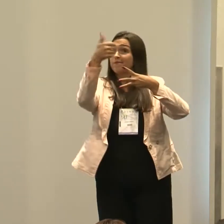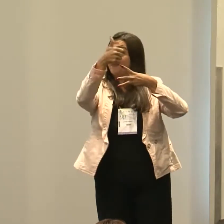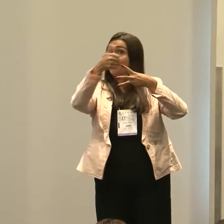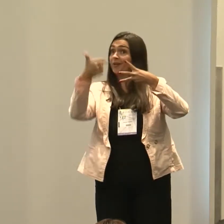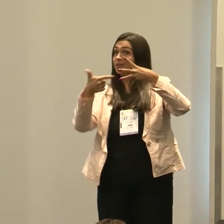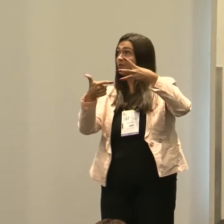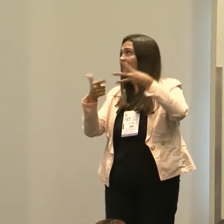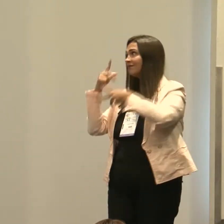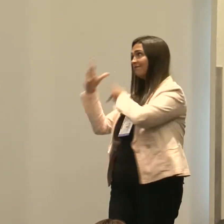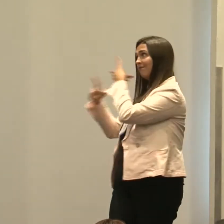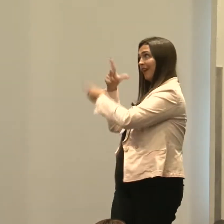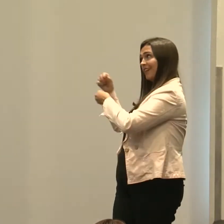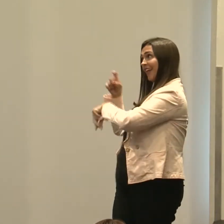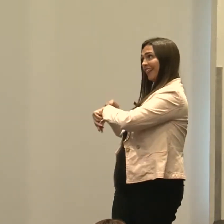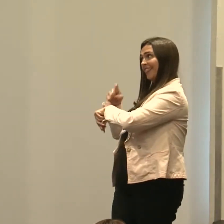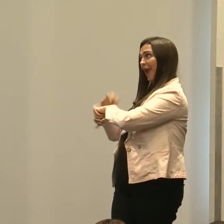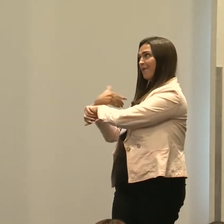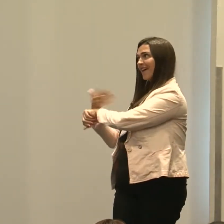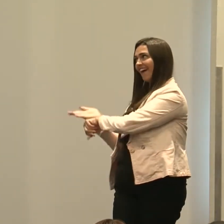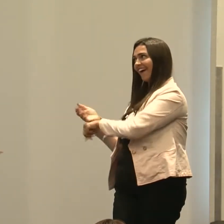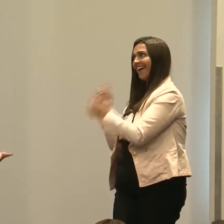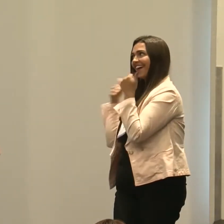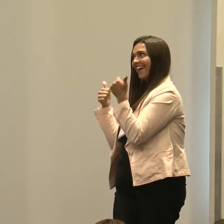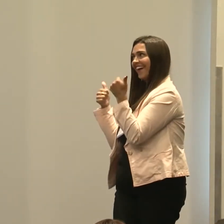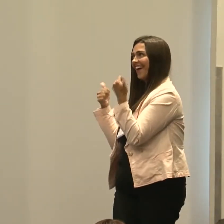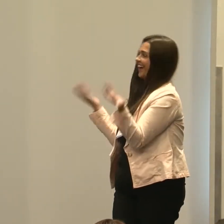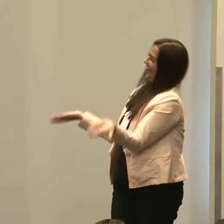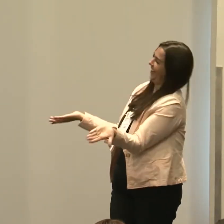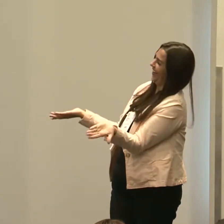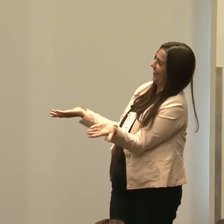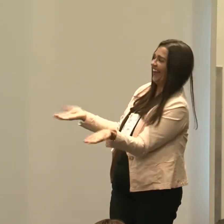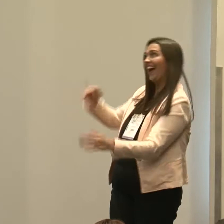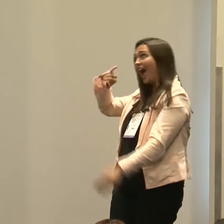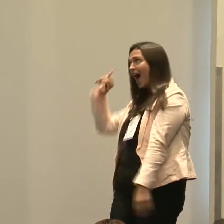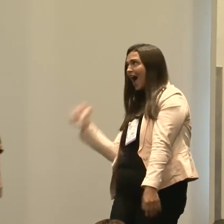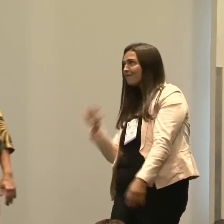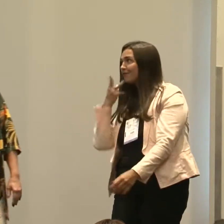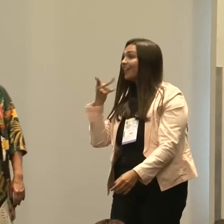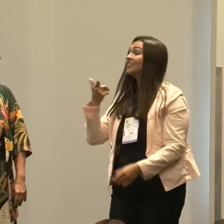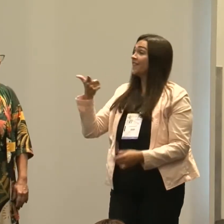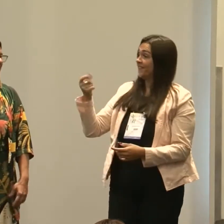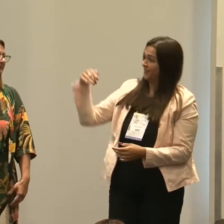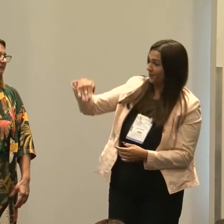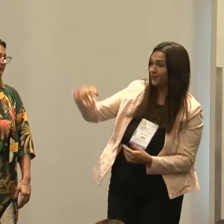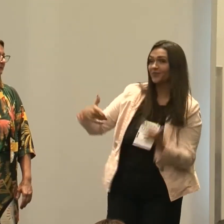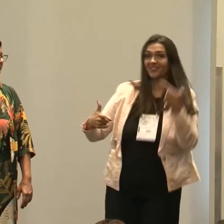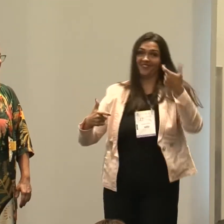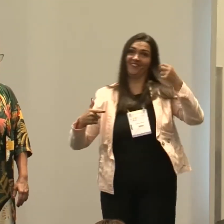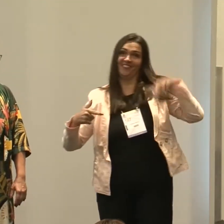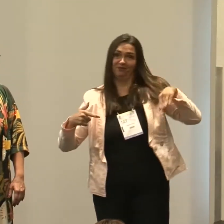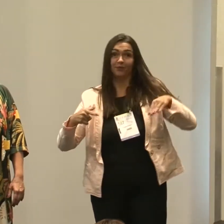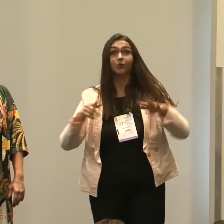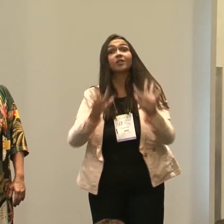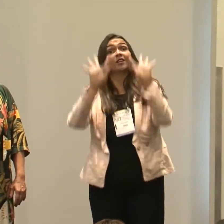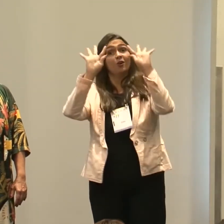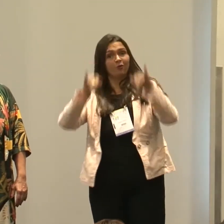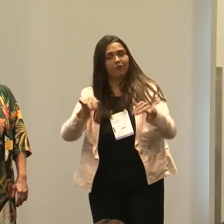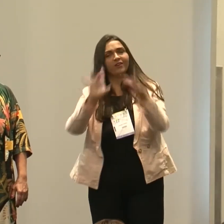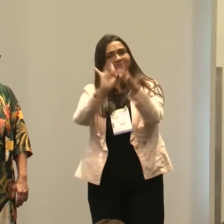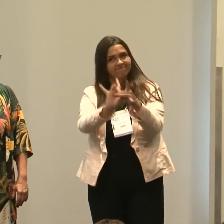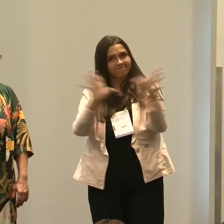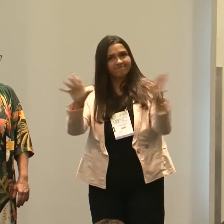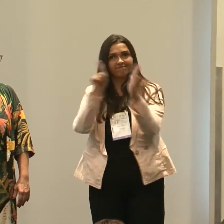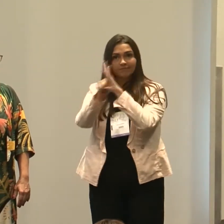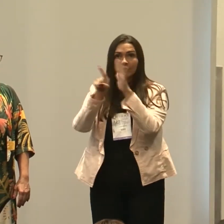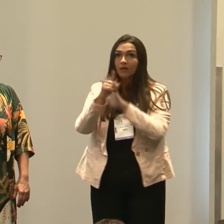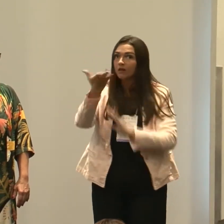estar presente. Então, você teve um presente com mais tempo, tá bom? Aproveite e você pode falar 20